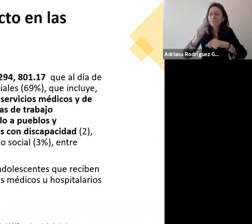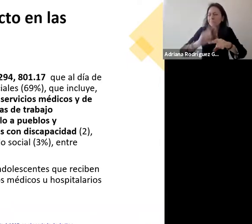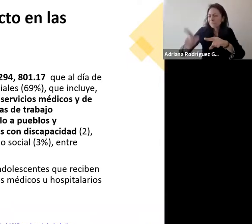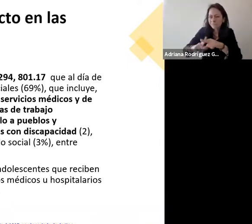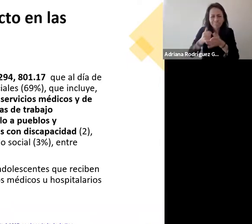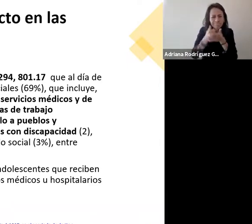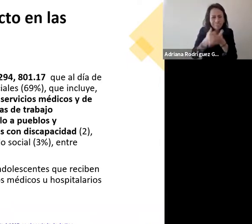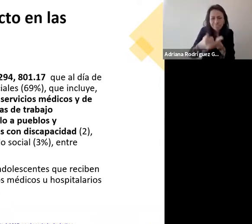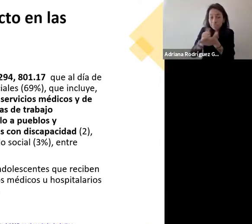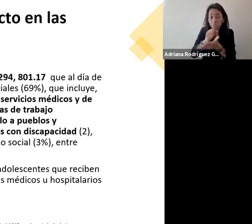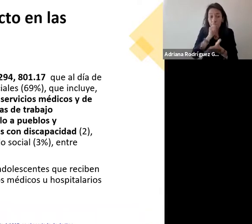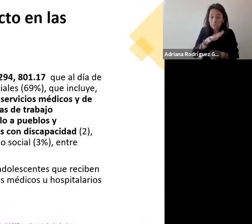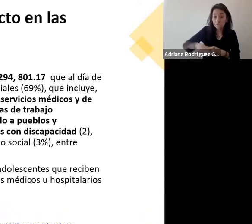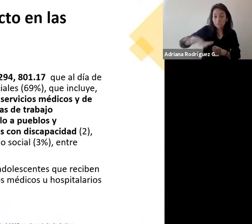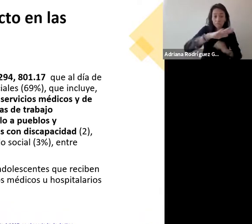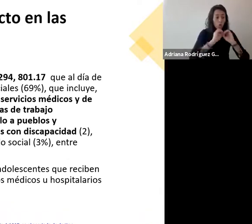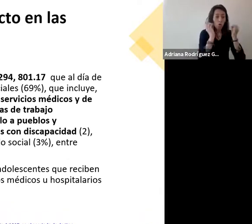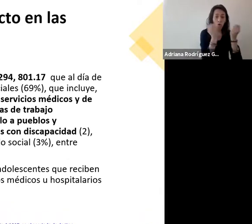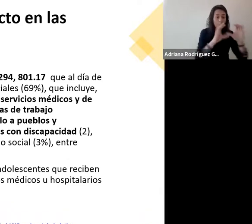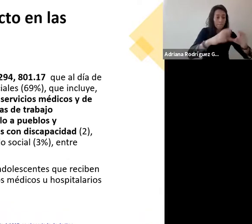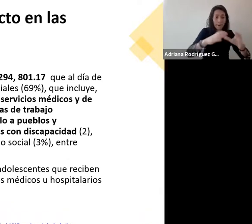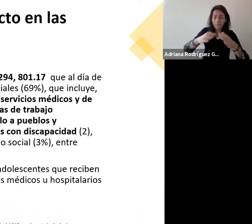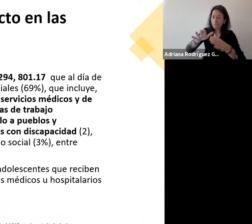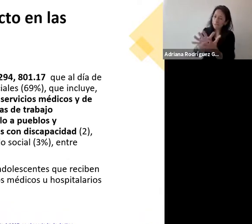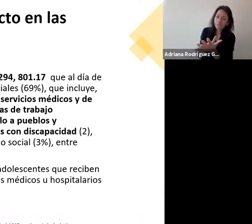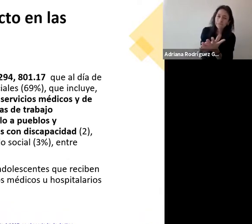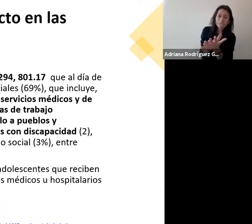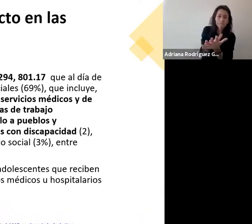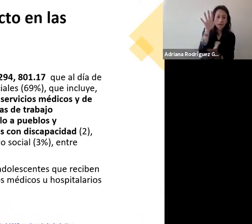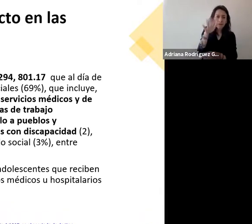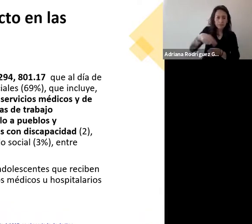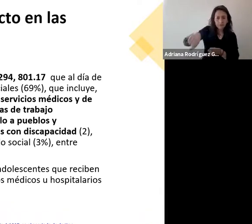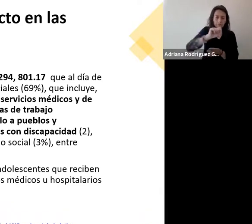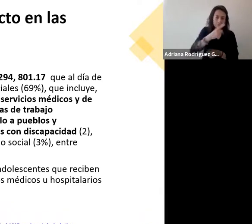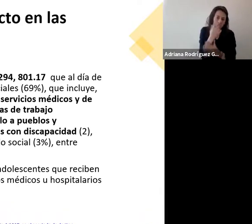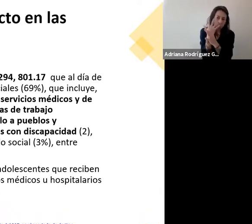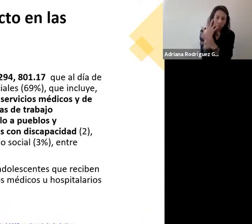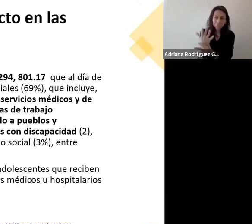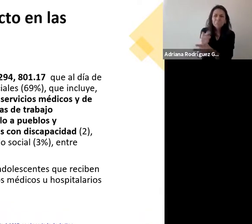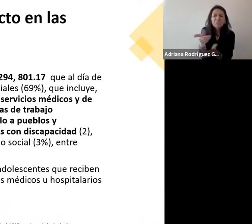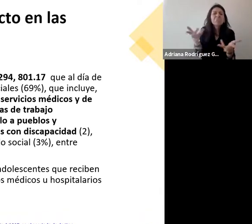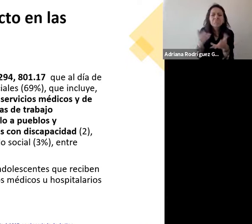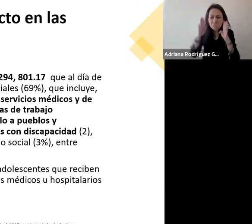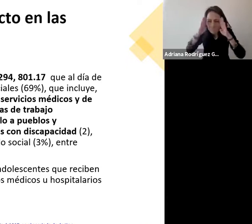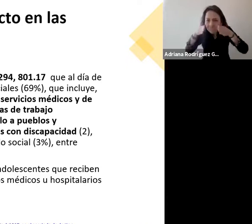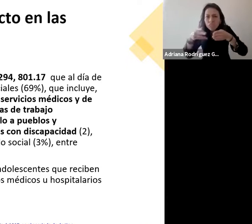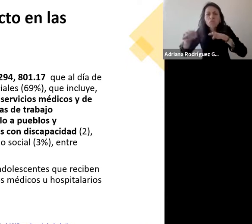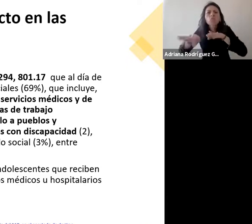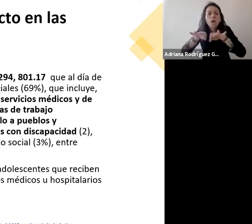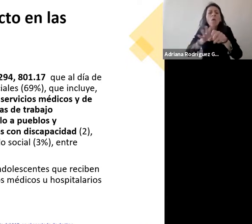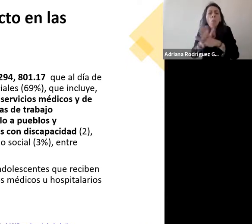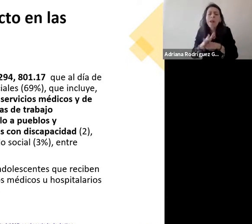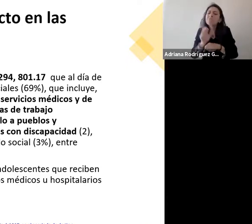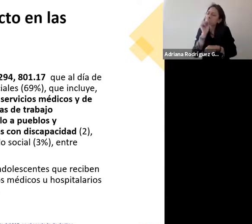organizaciones tener como parte de su acción asistencial está dividido en estos ámbitos